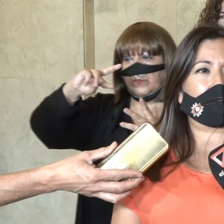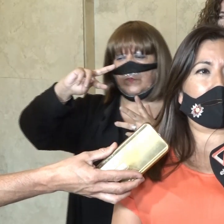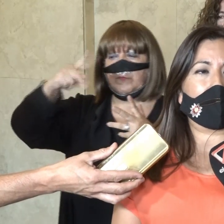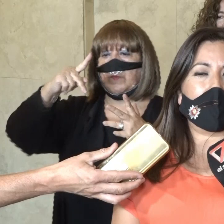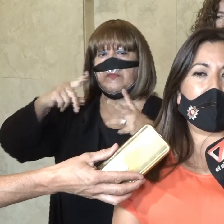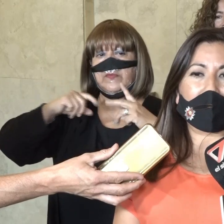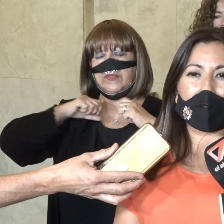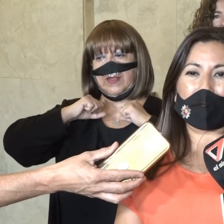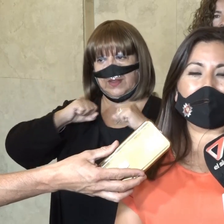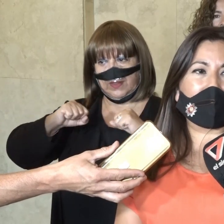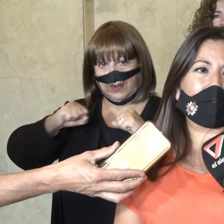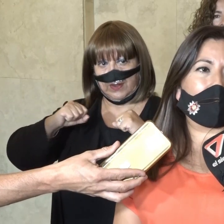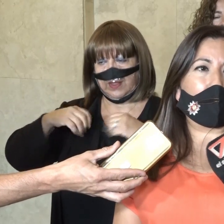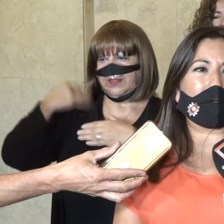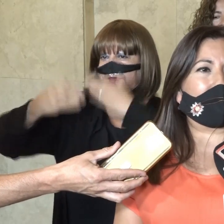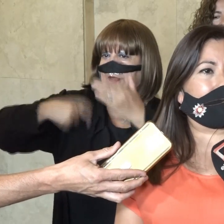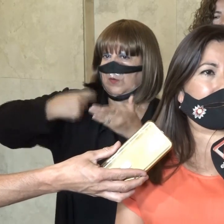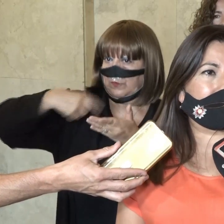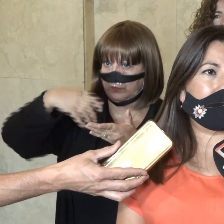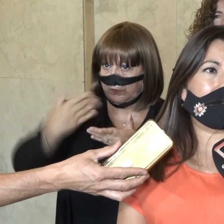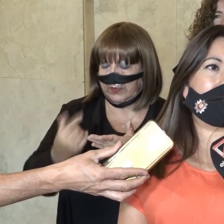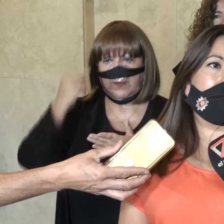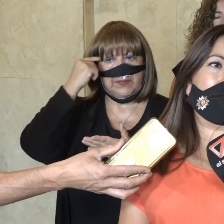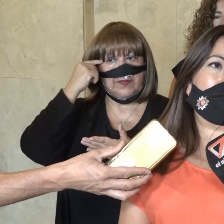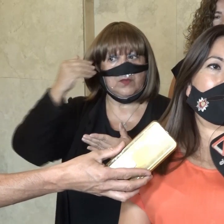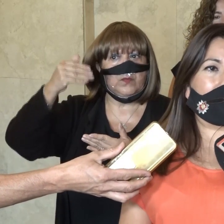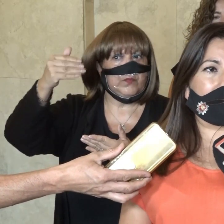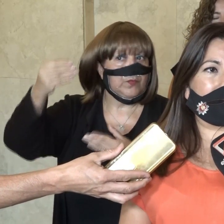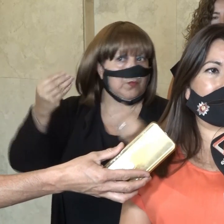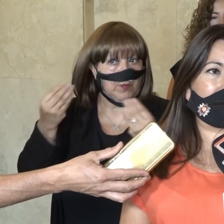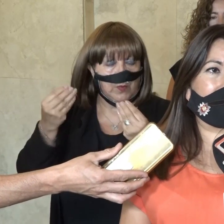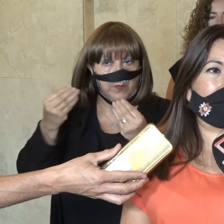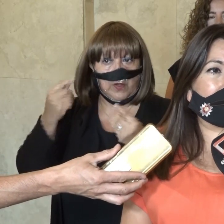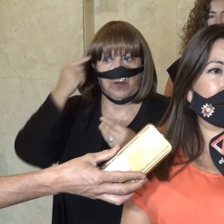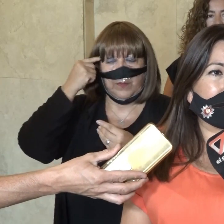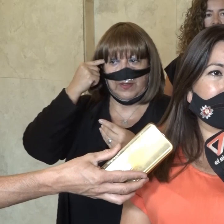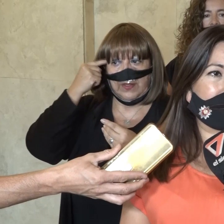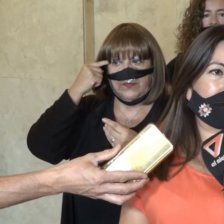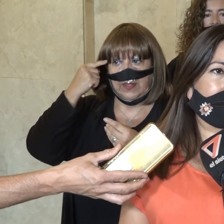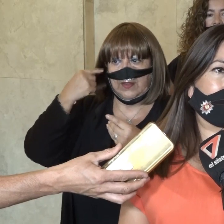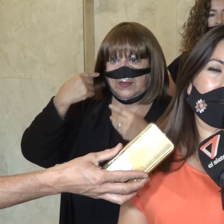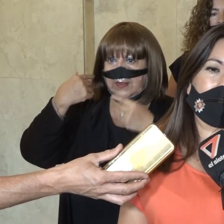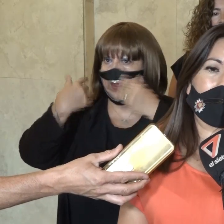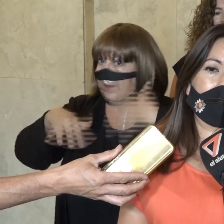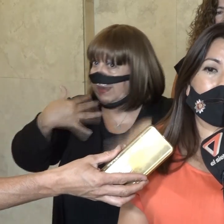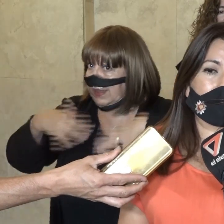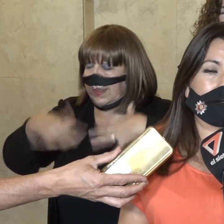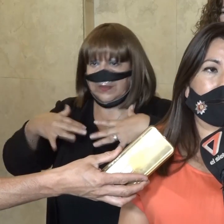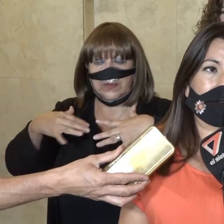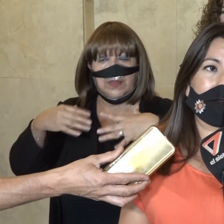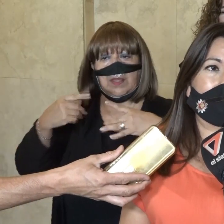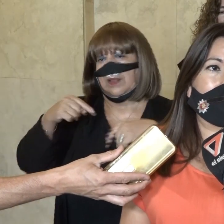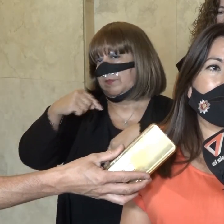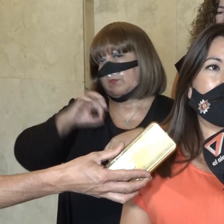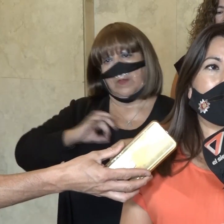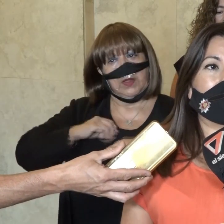Desarrollo Social, es en pensar la pospandemia. Dejar de pensar en la emergencia que nos ha llevado mucho